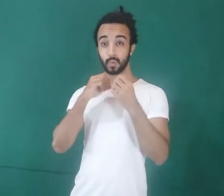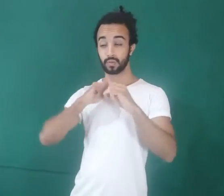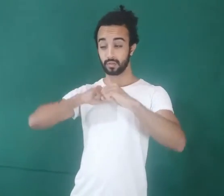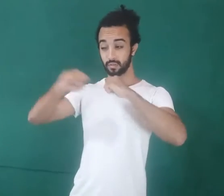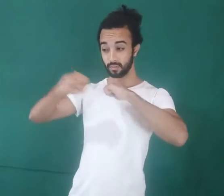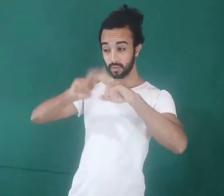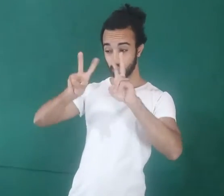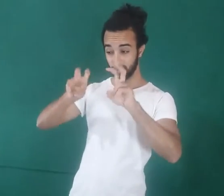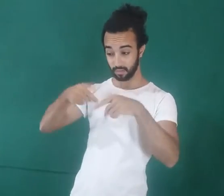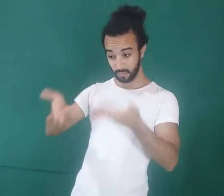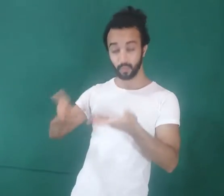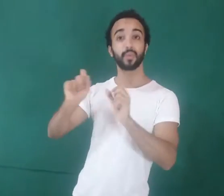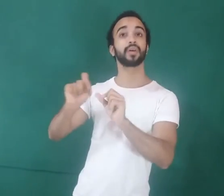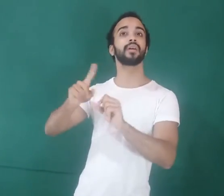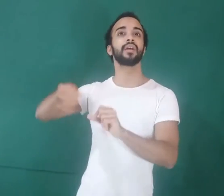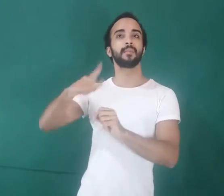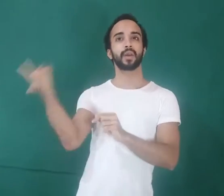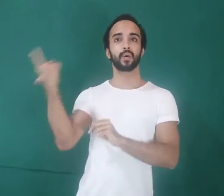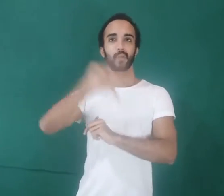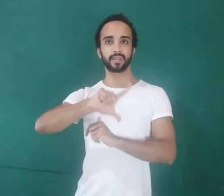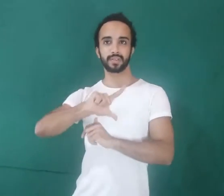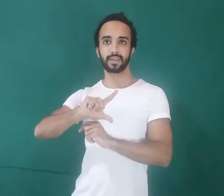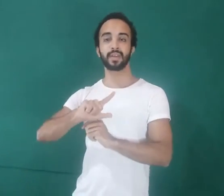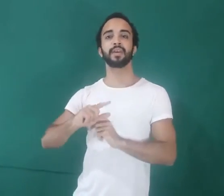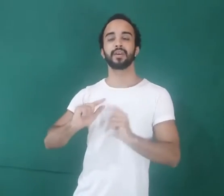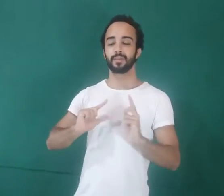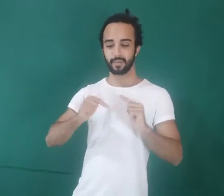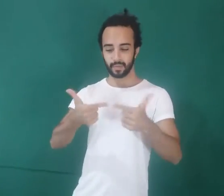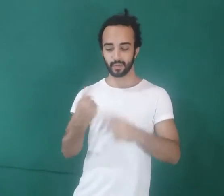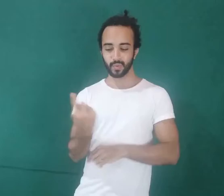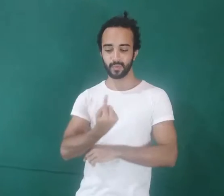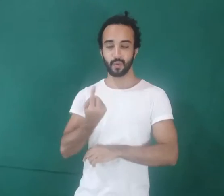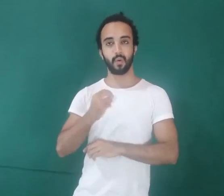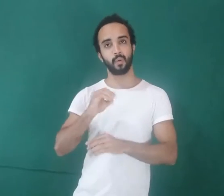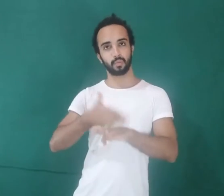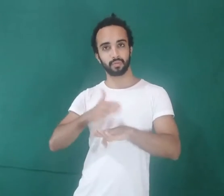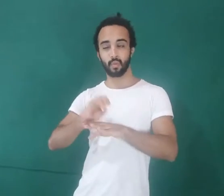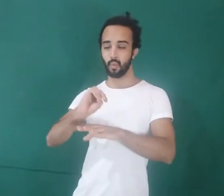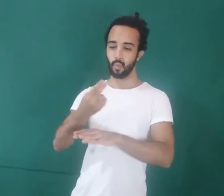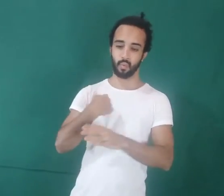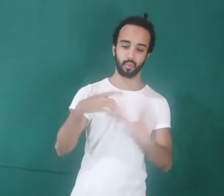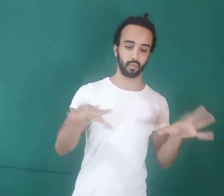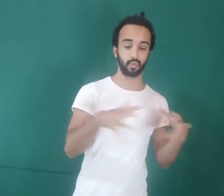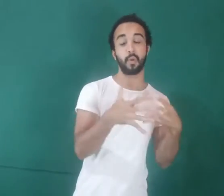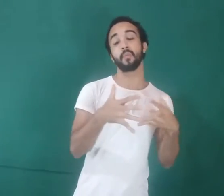preparação individual, coletiva, de utilização dessas